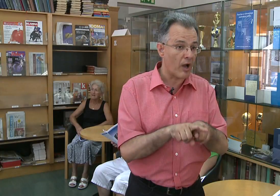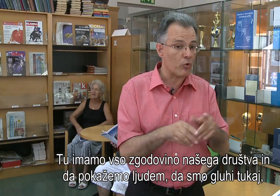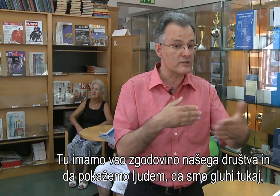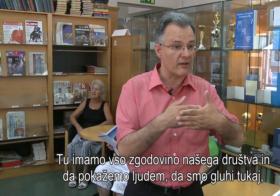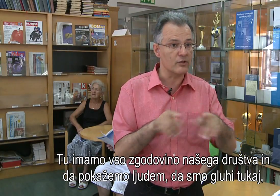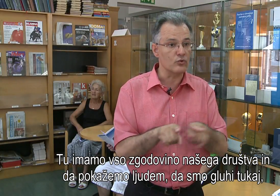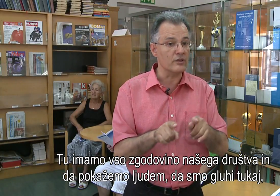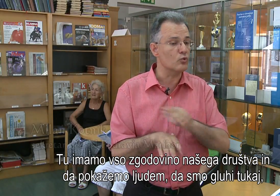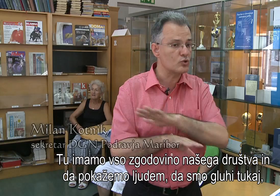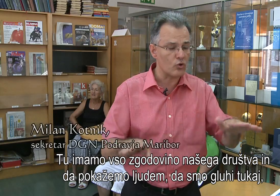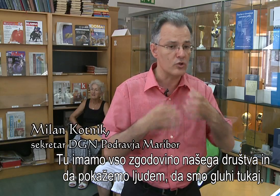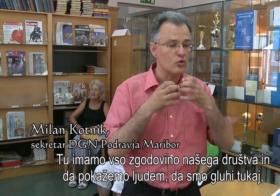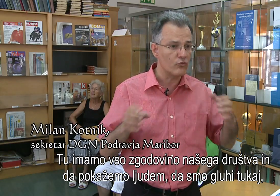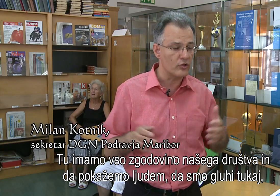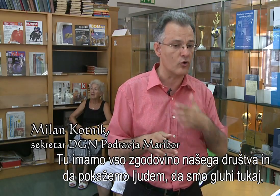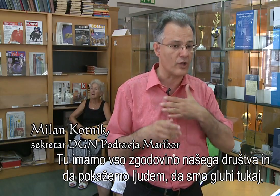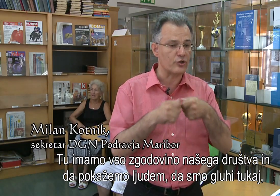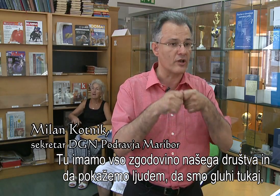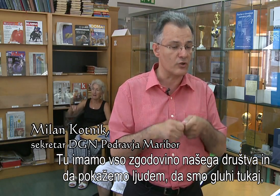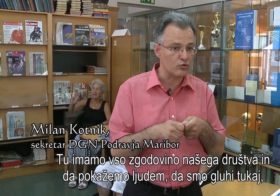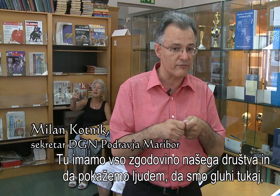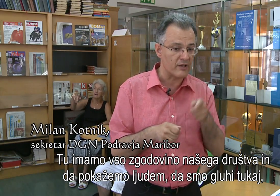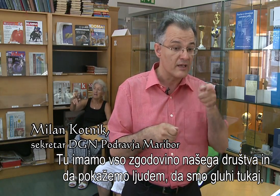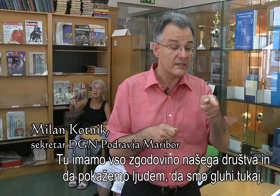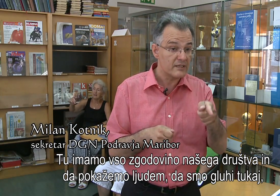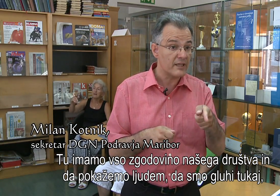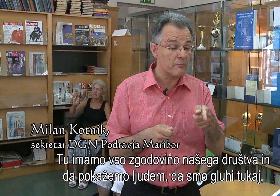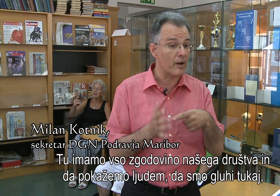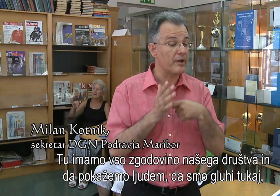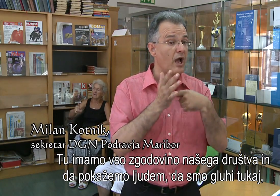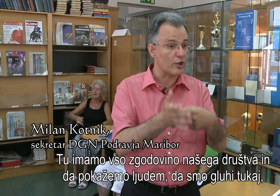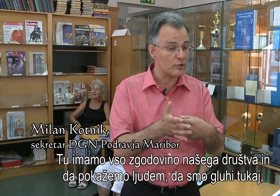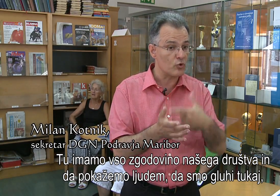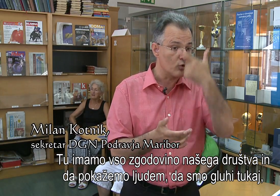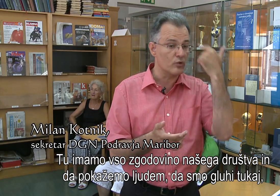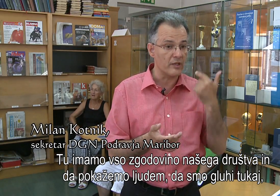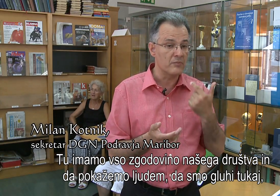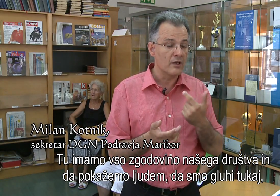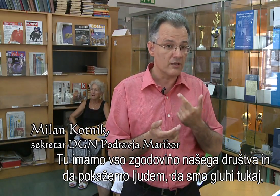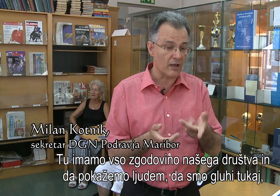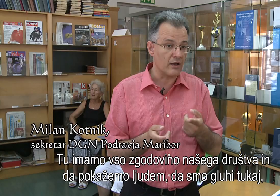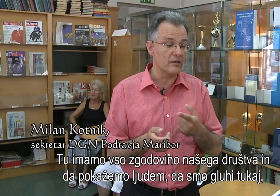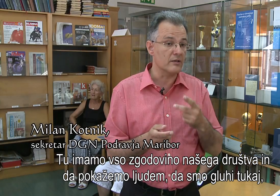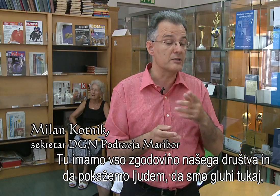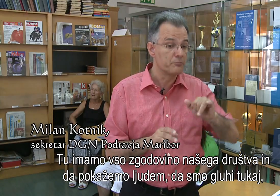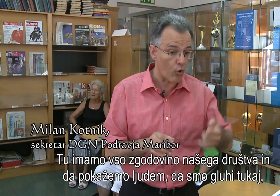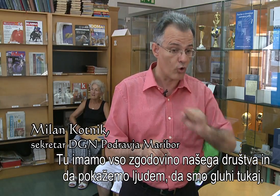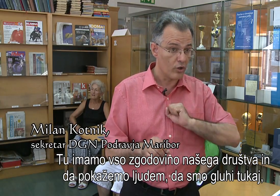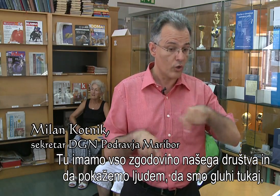Imamo zraven tudi vso zgodovino našega društva, z tem pa prikažemo ljudem, da smo